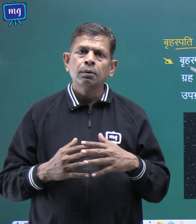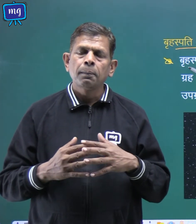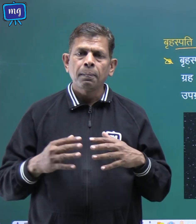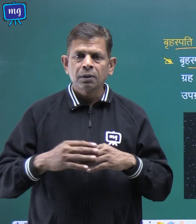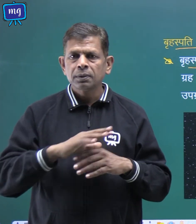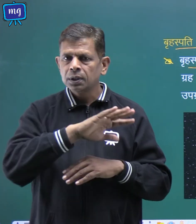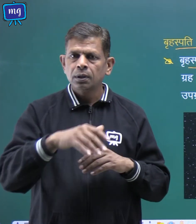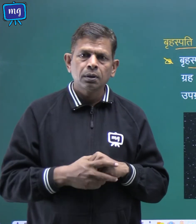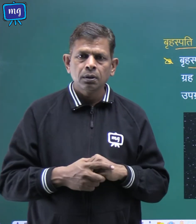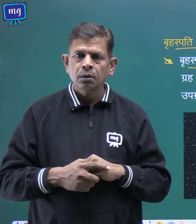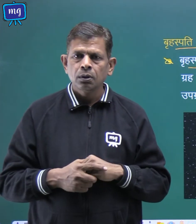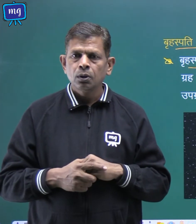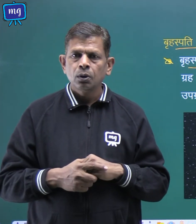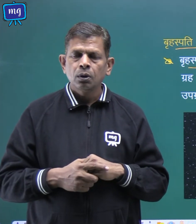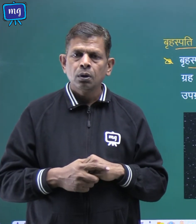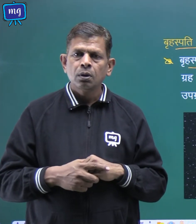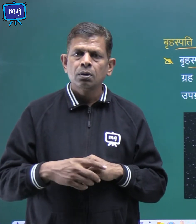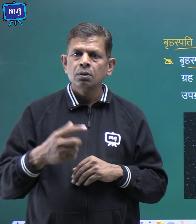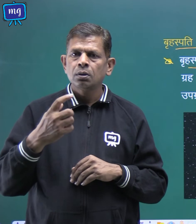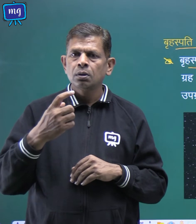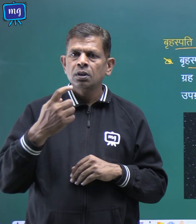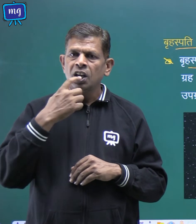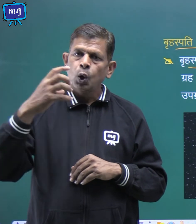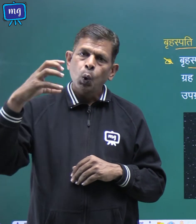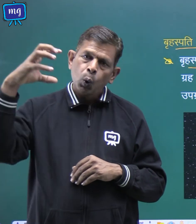बृहस्पति सौर परिवार का